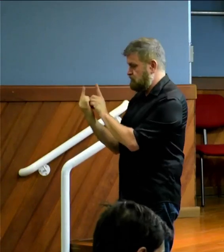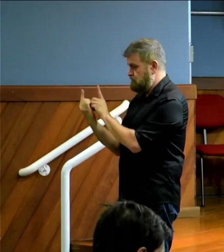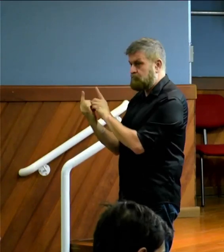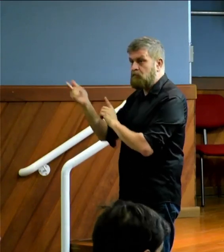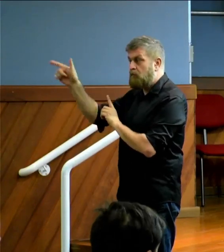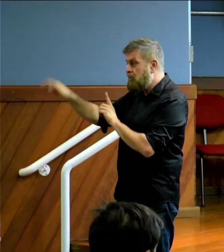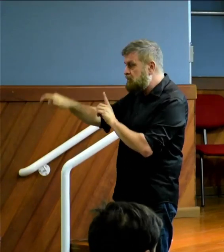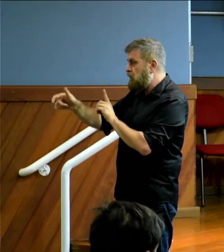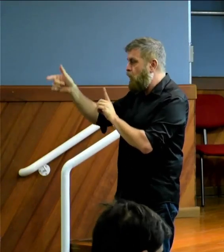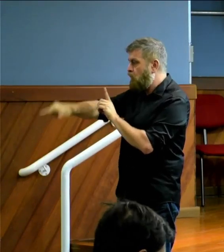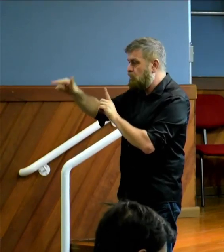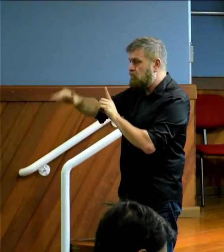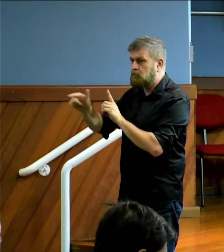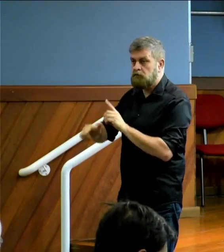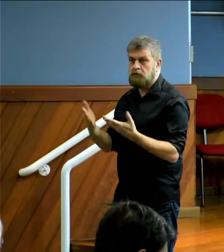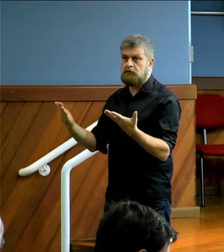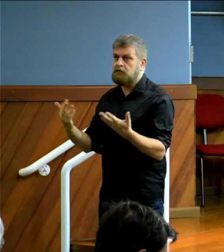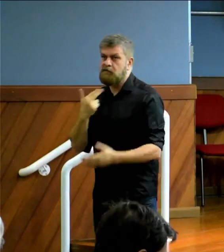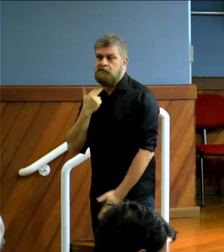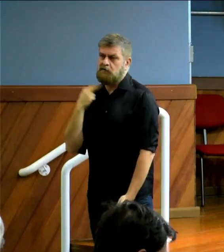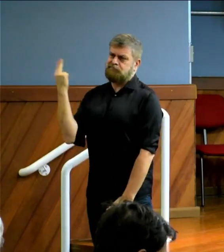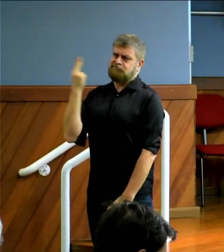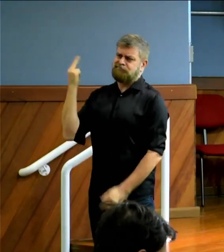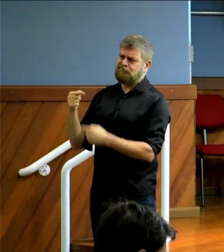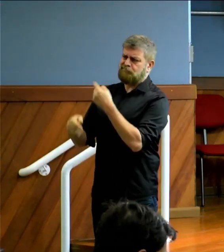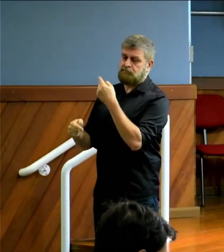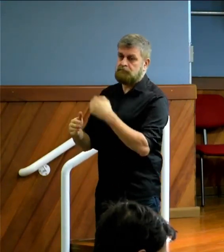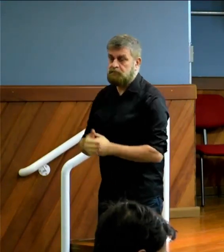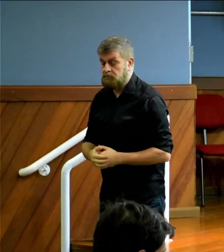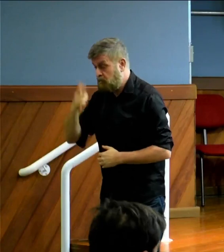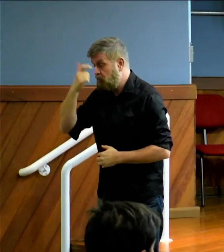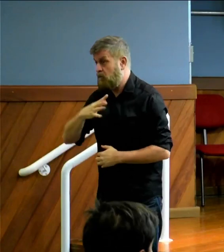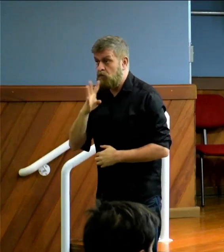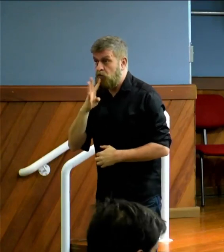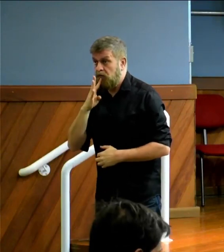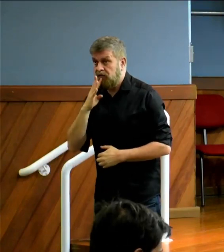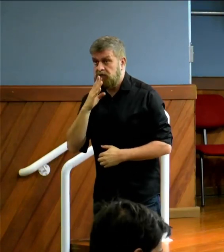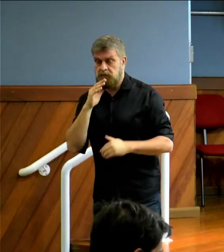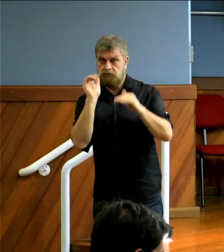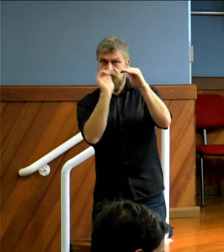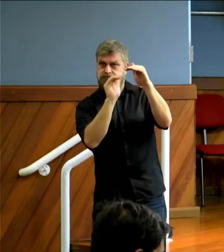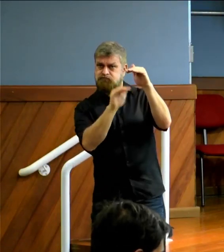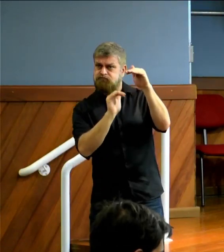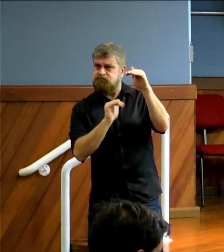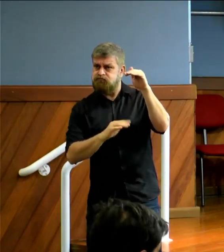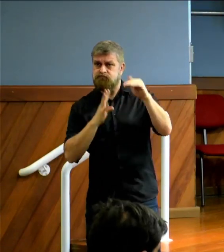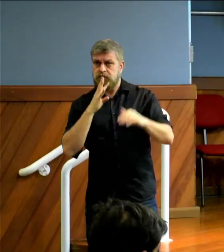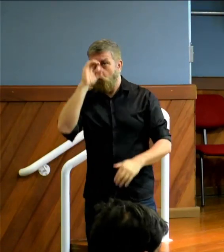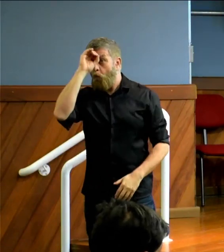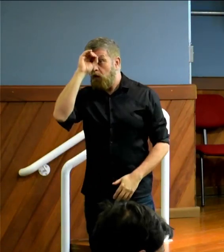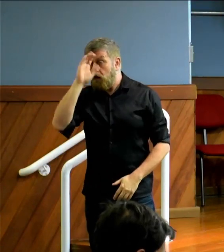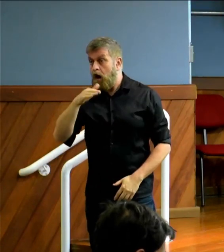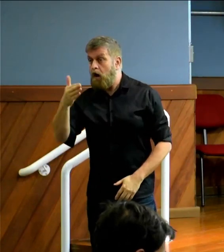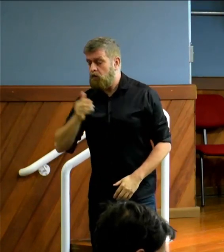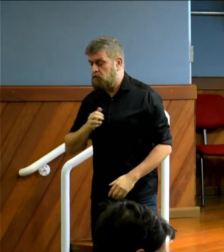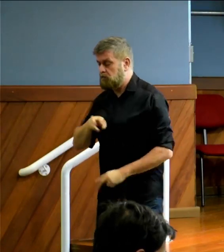por lá e vê e fala, não, pelo amor de Deus, gente, não pode ser. E é isso. Agora, se eu não conheço meu acervo, como que vai ser quando, né, a